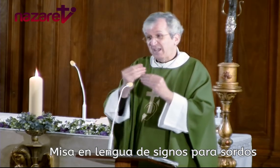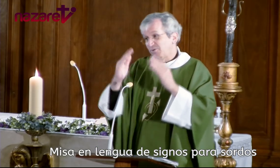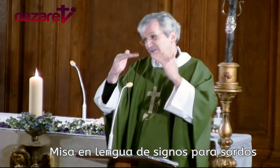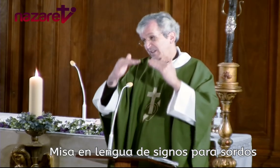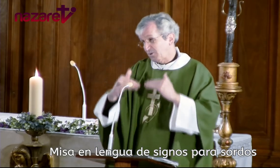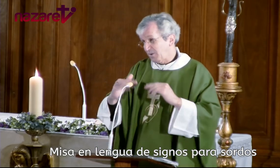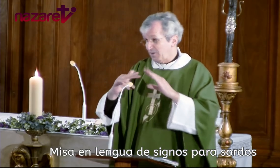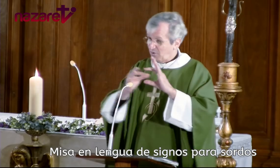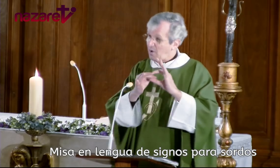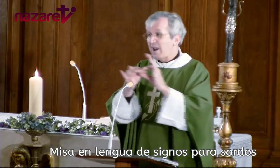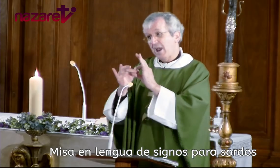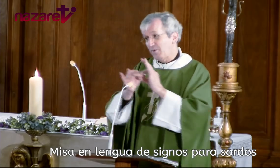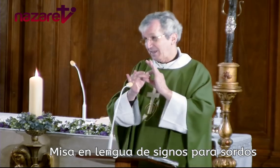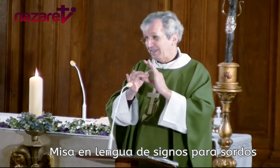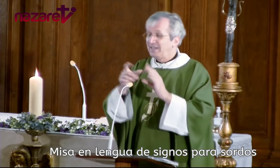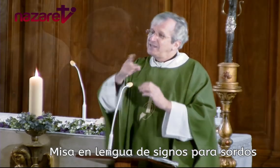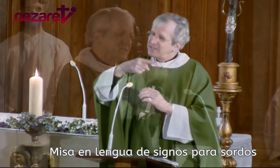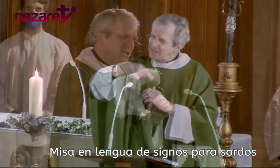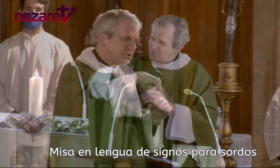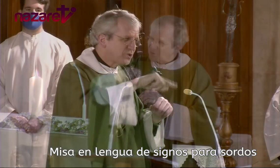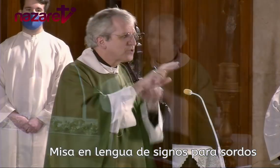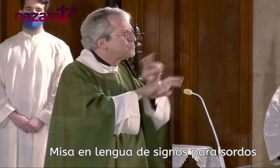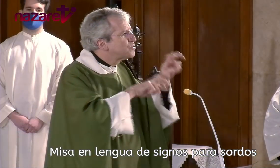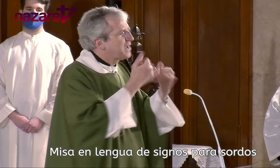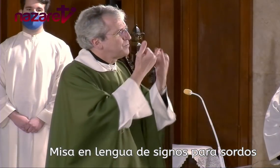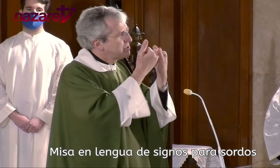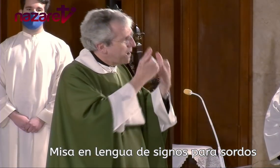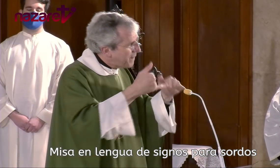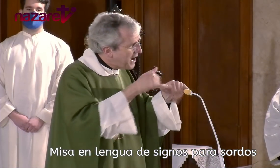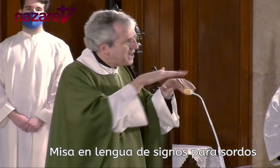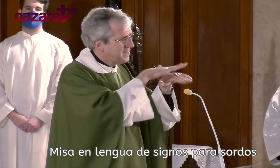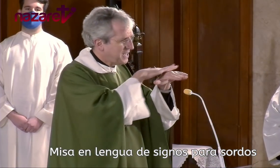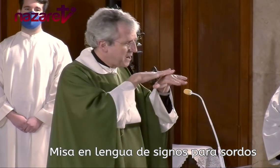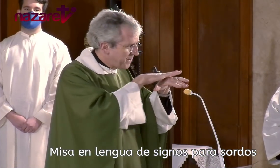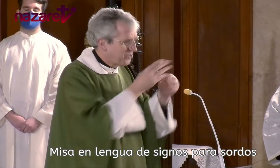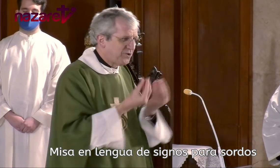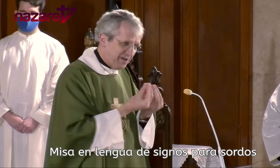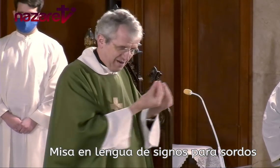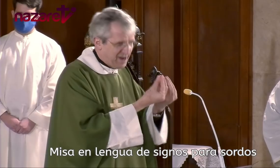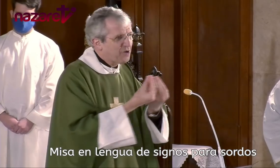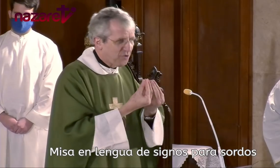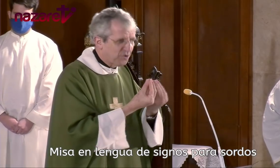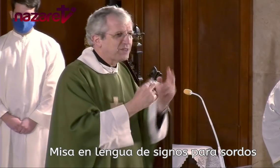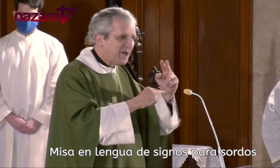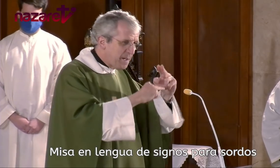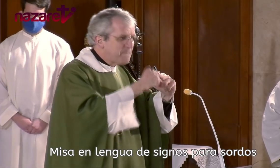estamos destruyendo la unidad. Si nosotros buscamos la paz, el perdón, la concordia,